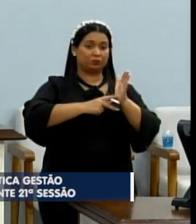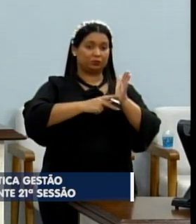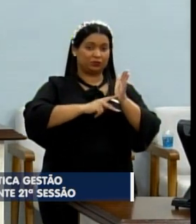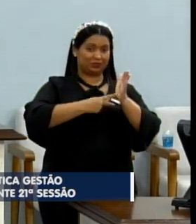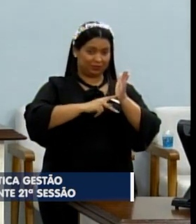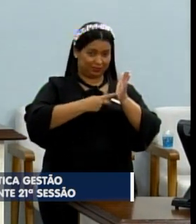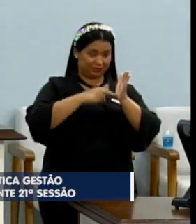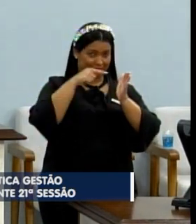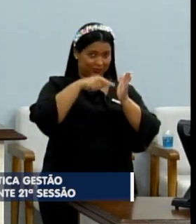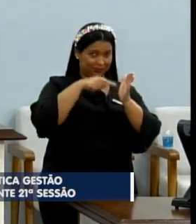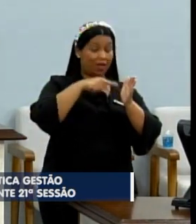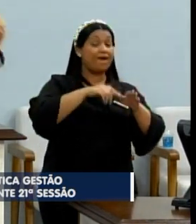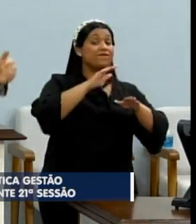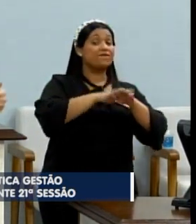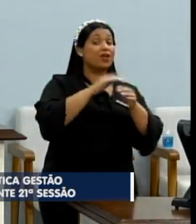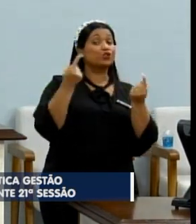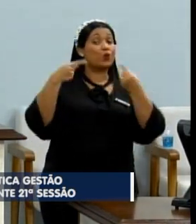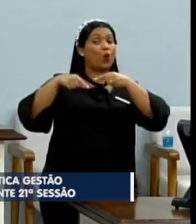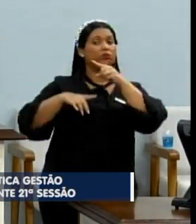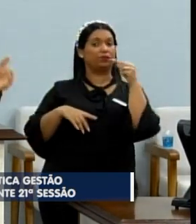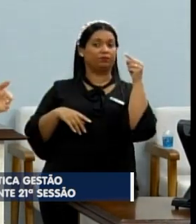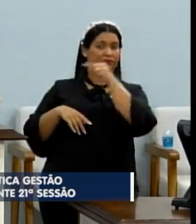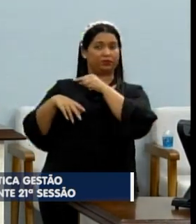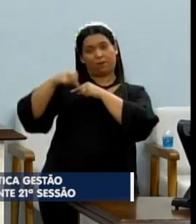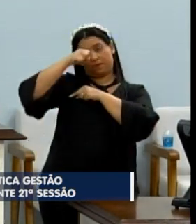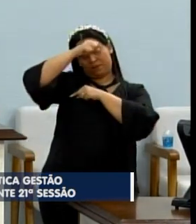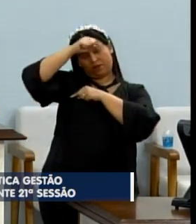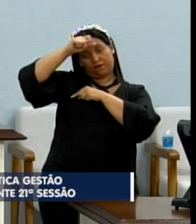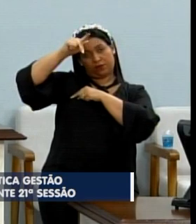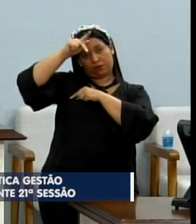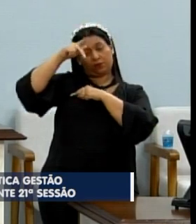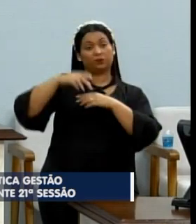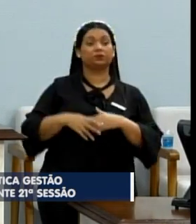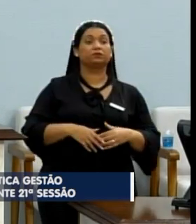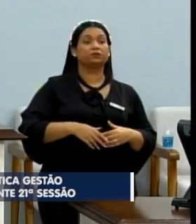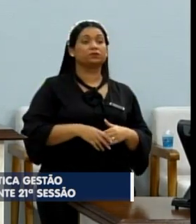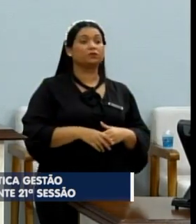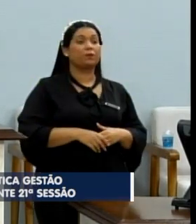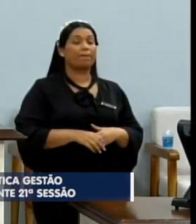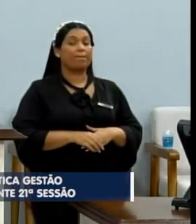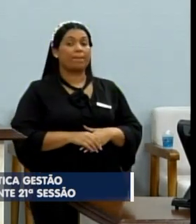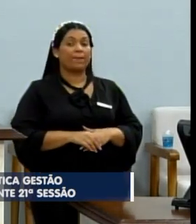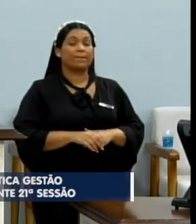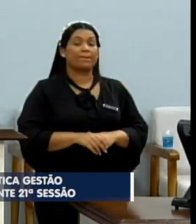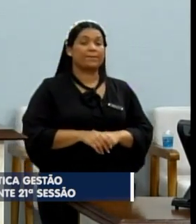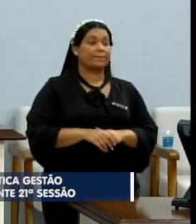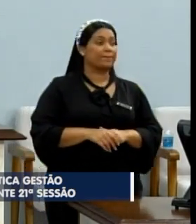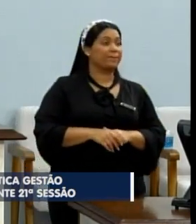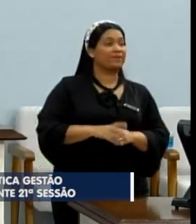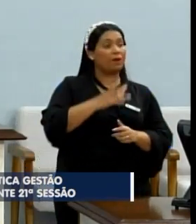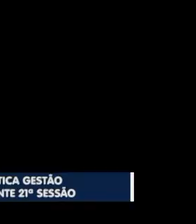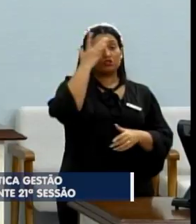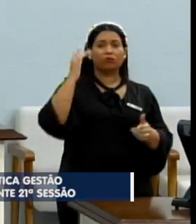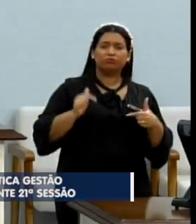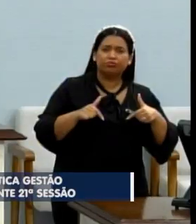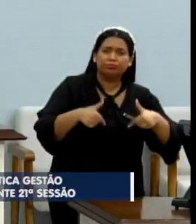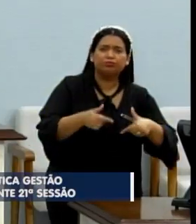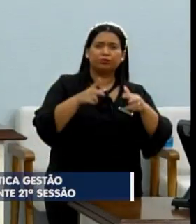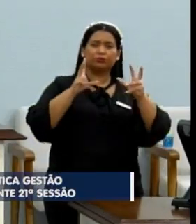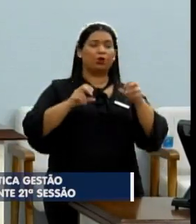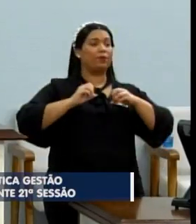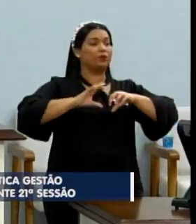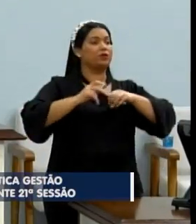Fabiano combatentes lutadores dessa categoria E mais lutadores pela educação